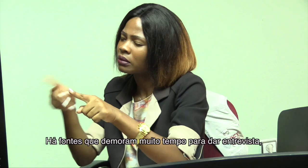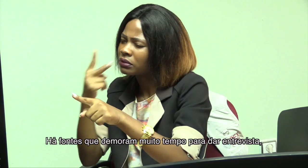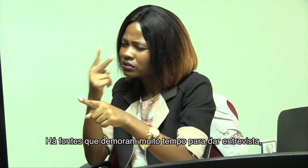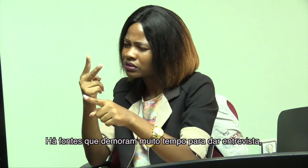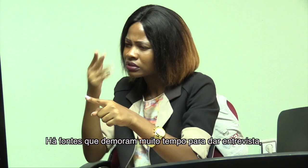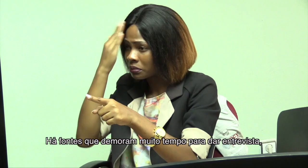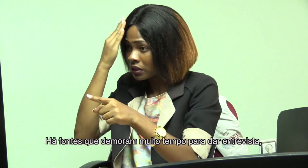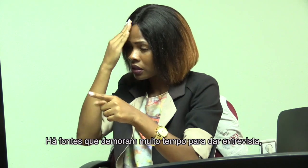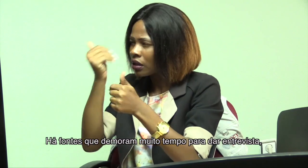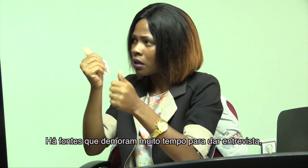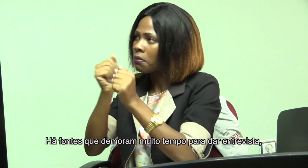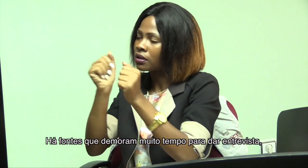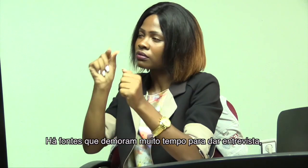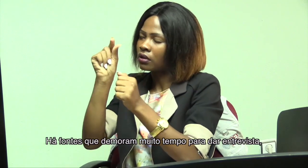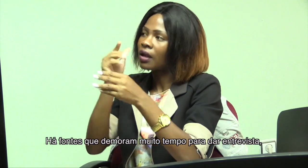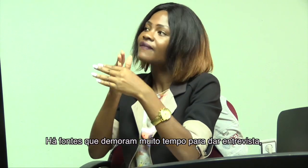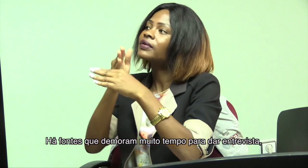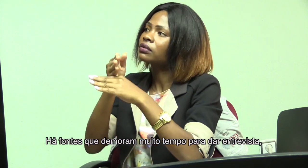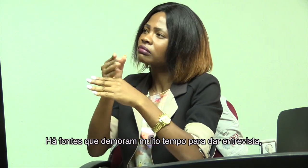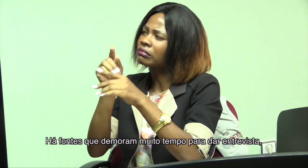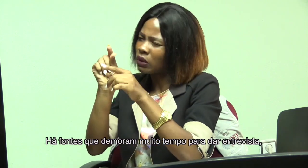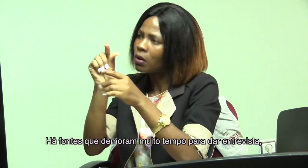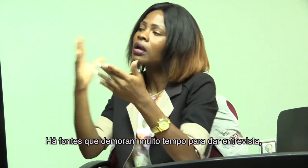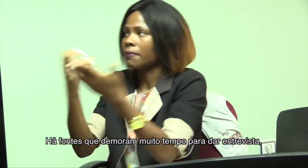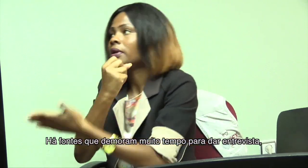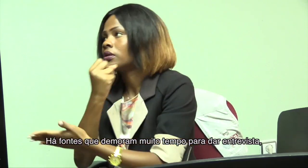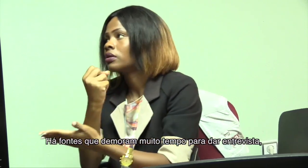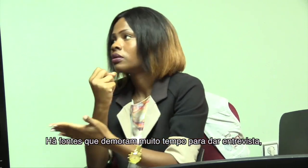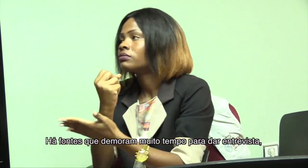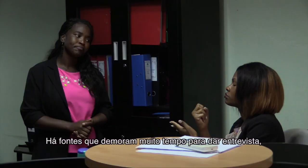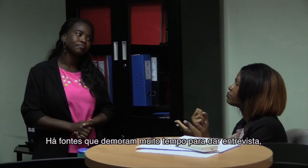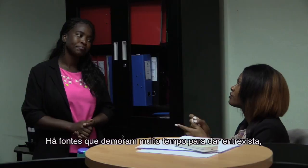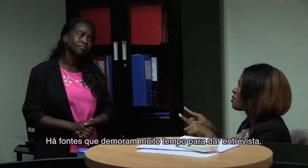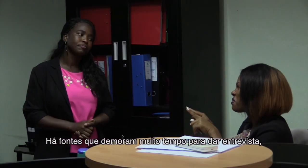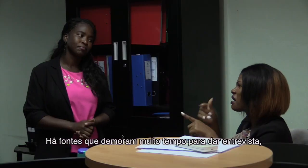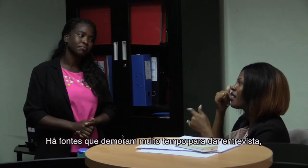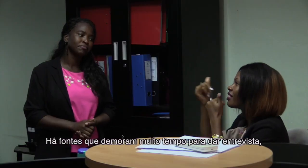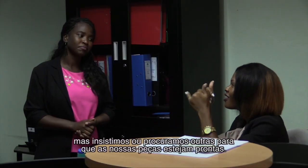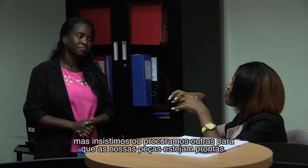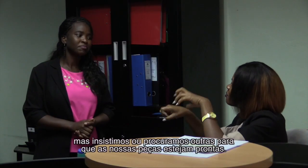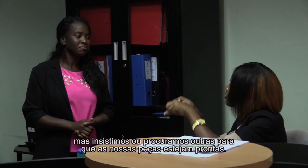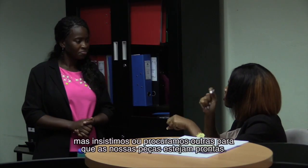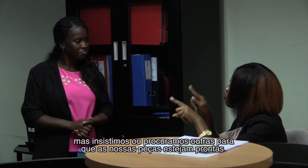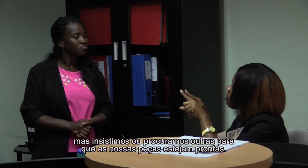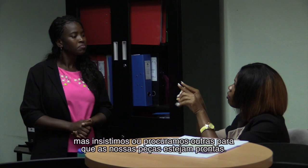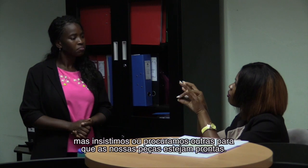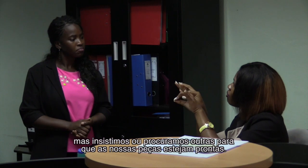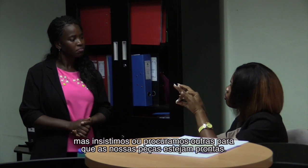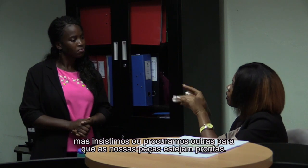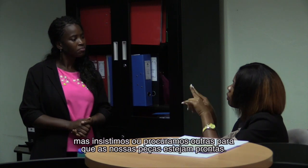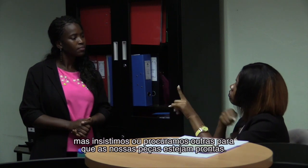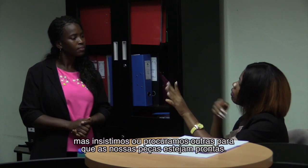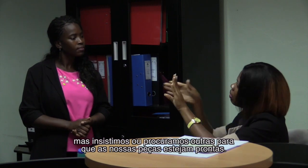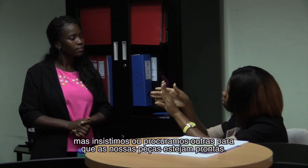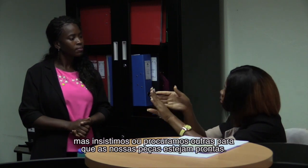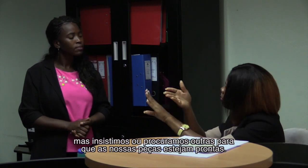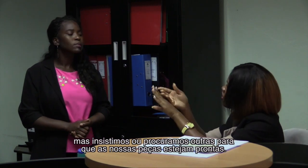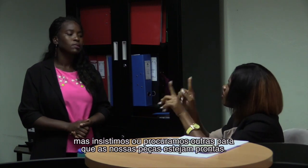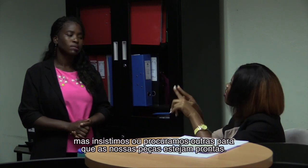Há fontes que demoram muito tempo para dar entrevista, mas insistimos ou procuramos